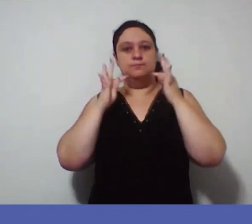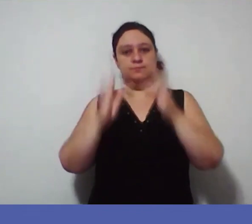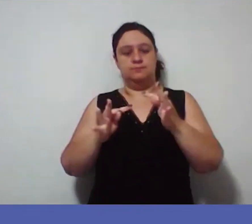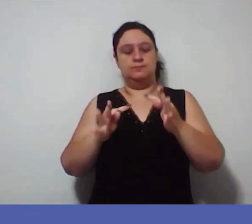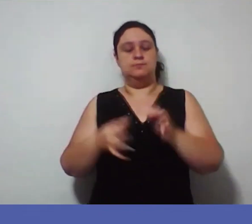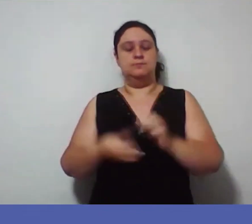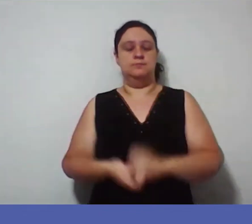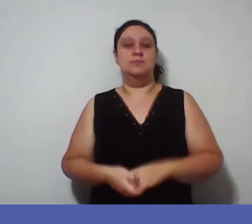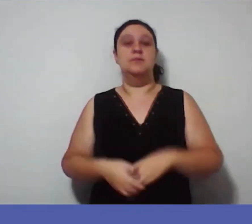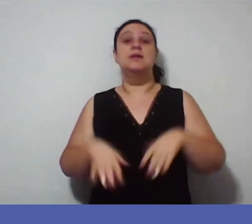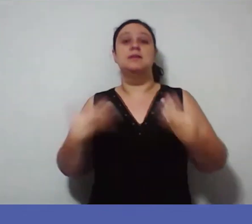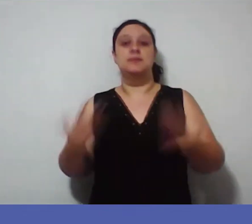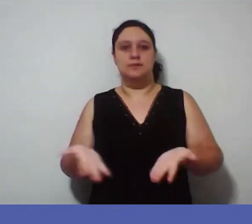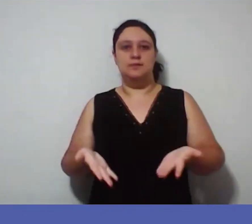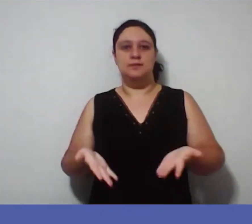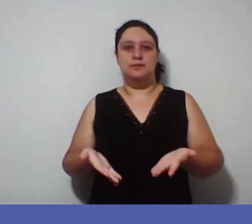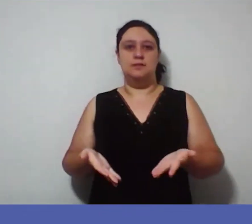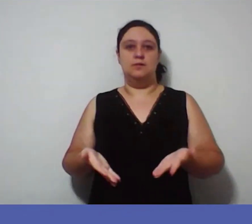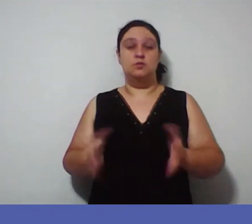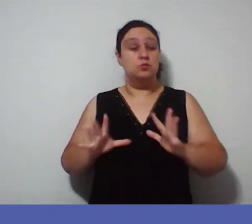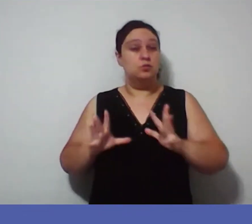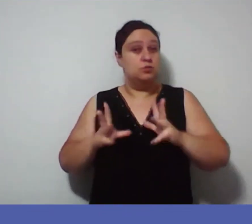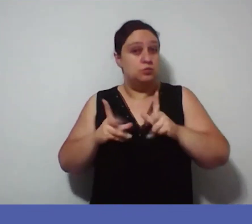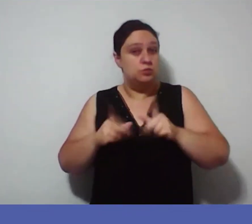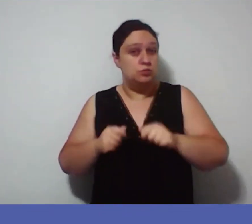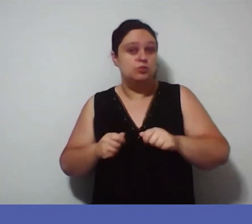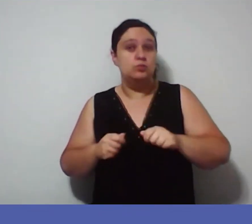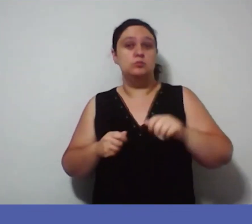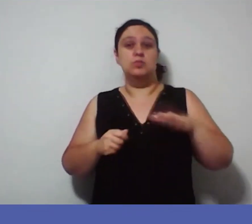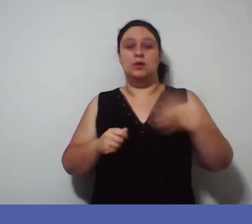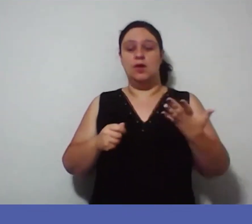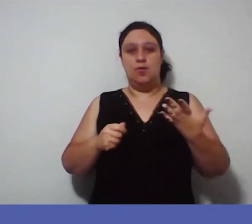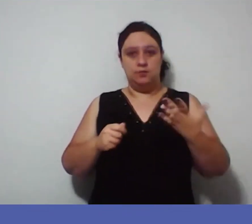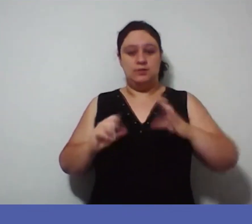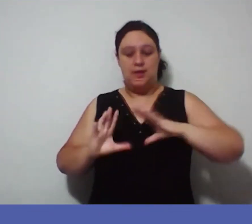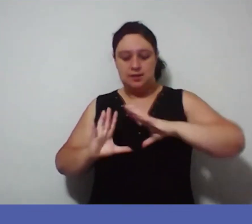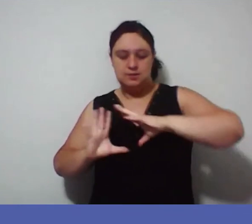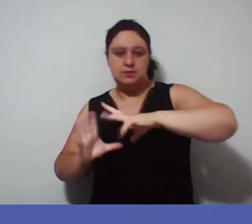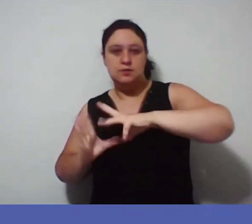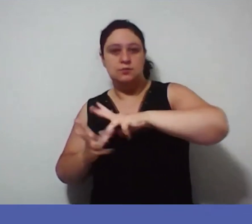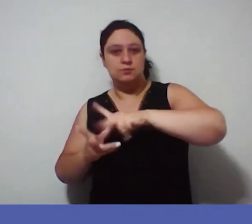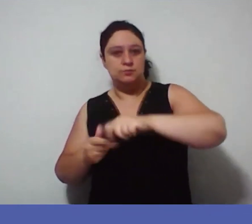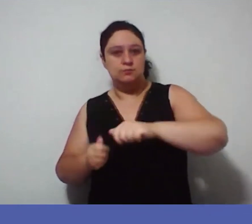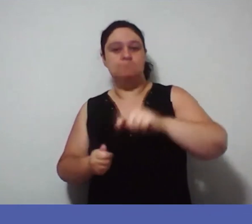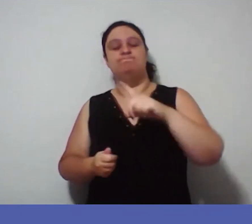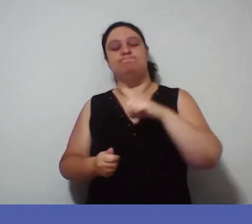Então, tudo o que tem que acontecer no mundo secular, acontece.